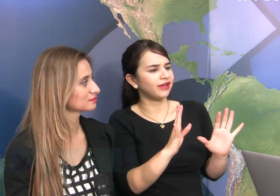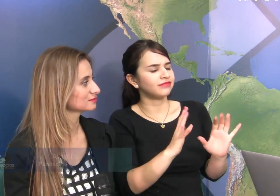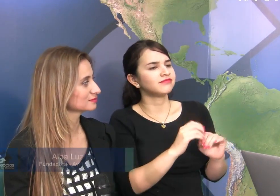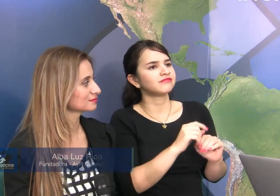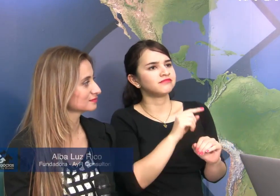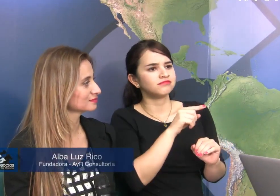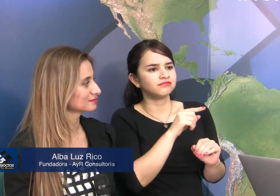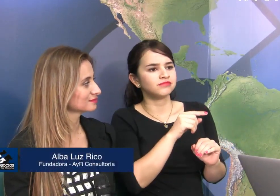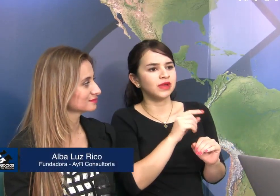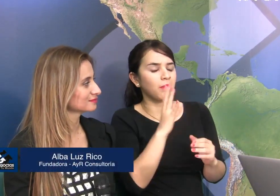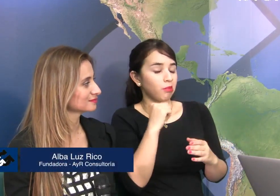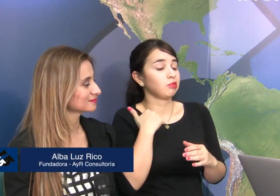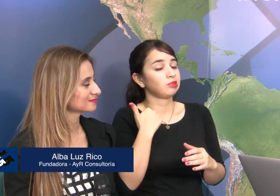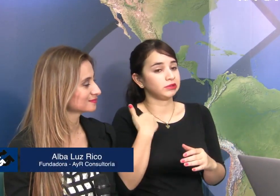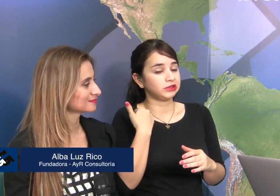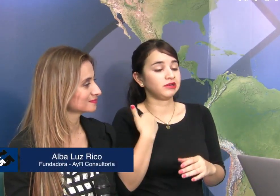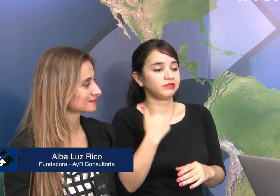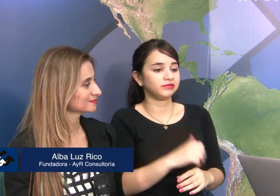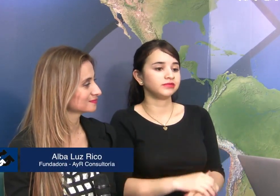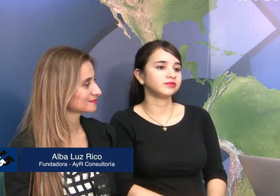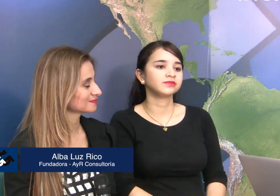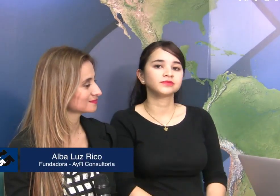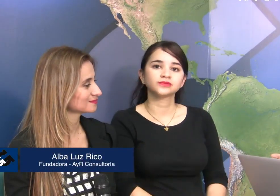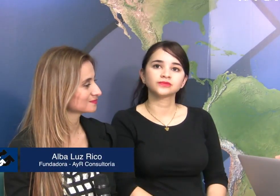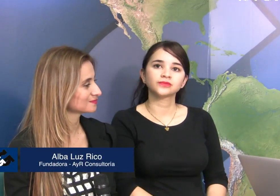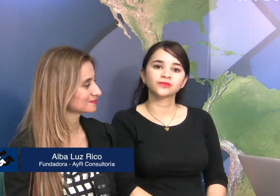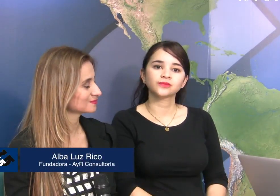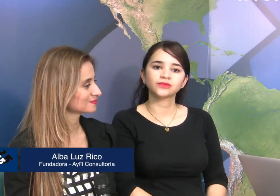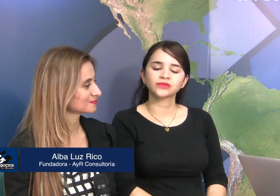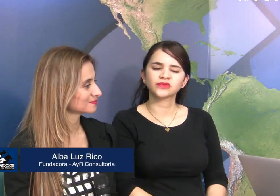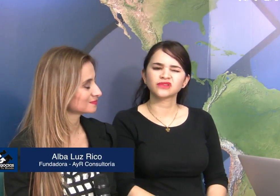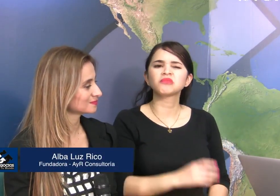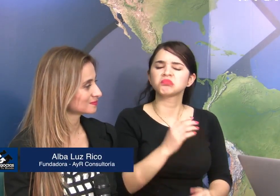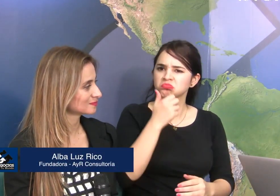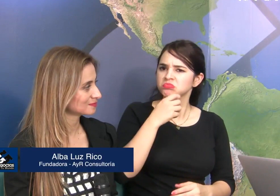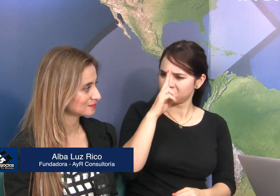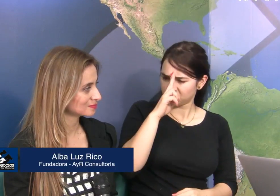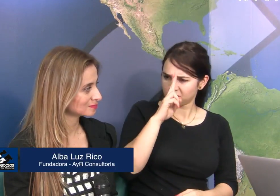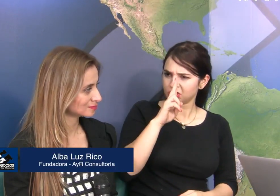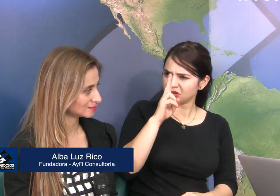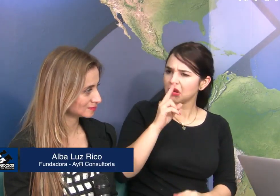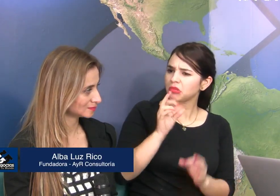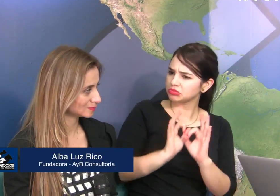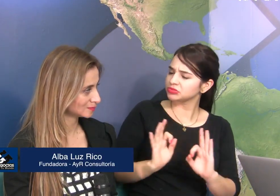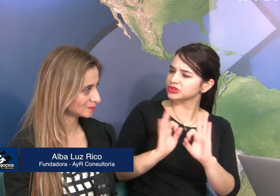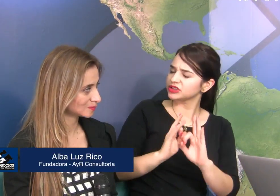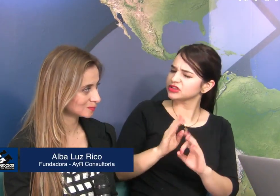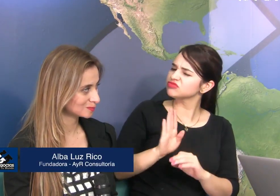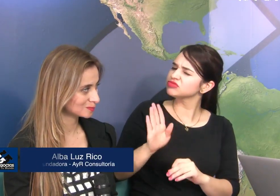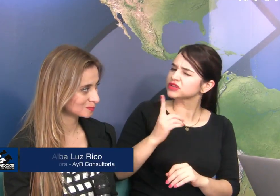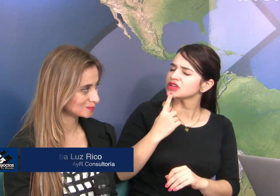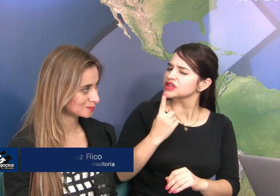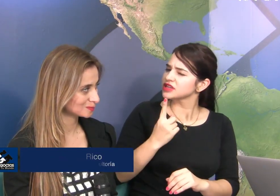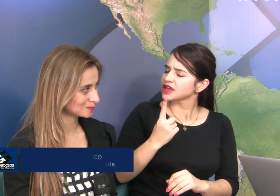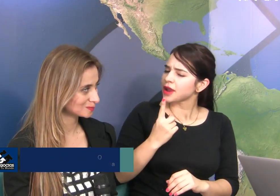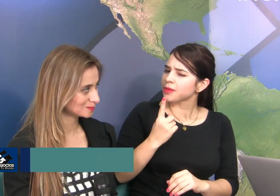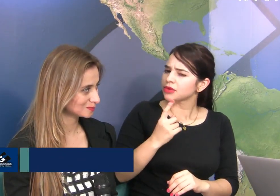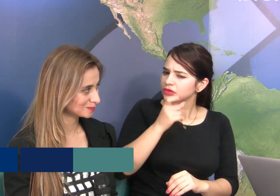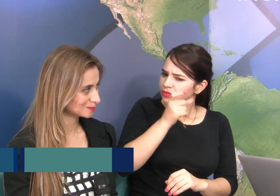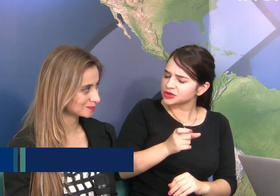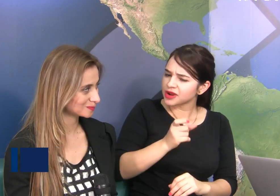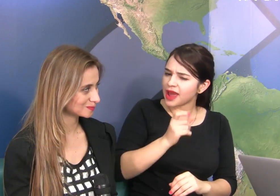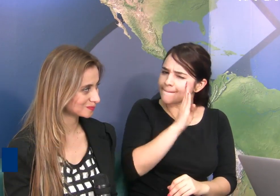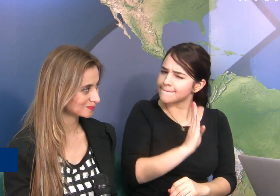diferencia. Qué bueno. Me parece muy importante. Usted dice que para ser emprendedor hay que hablar poco y hacer